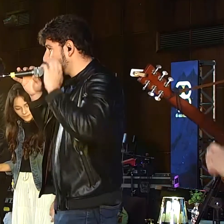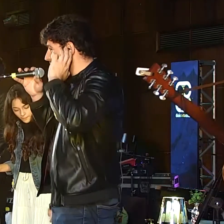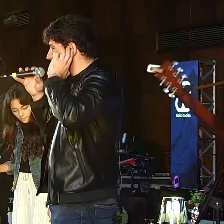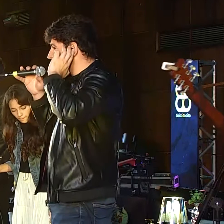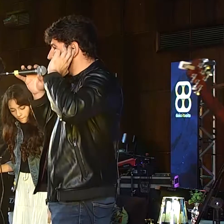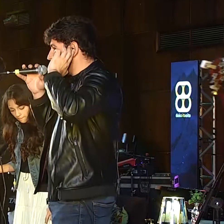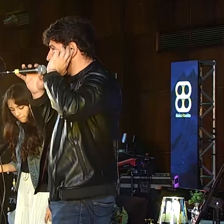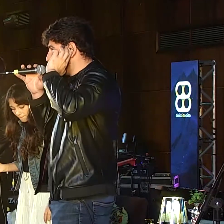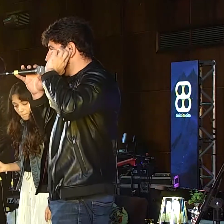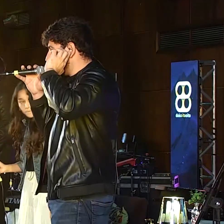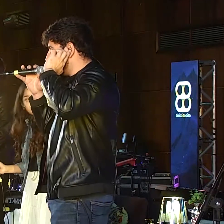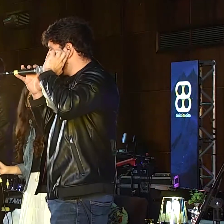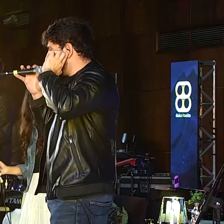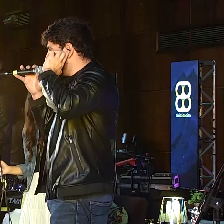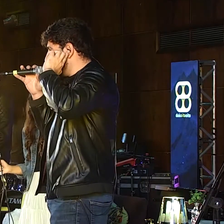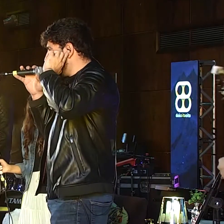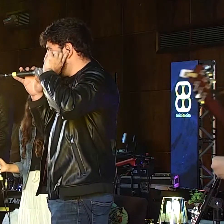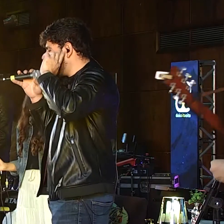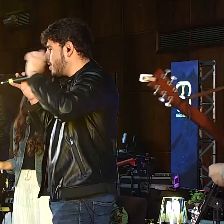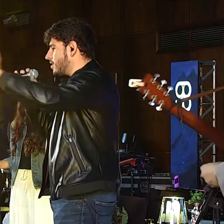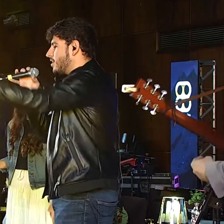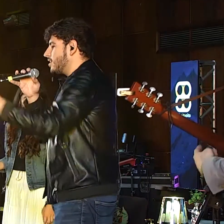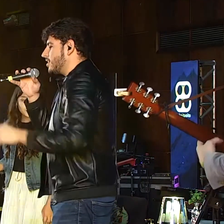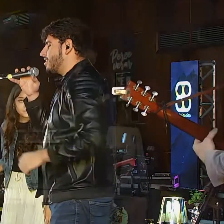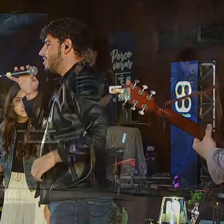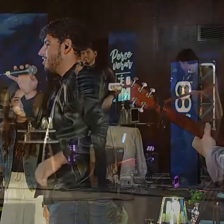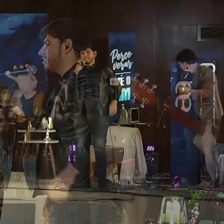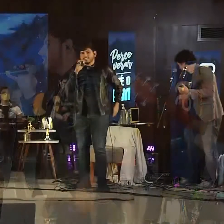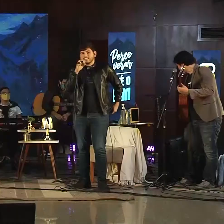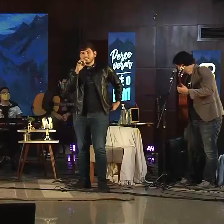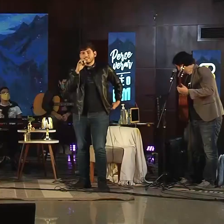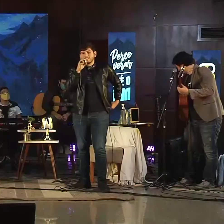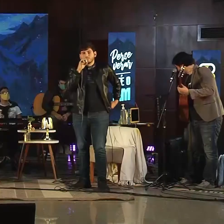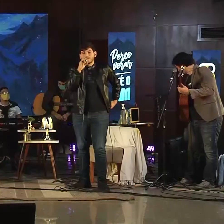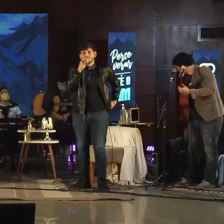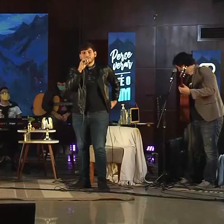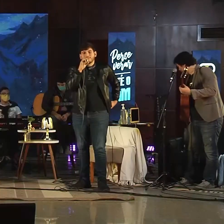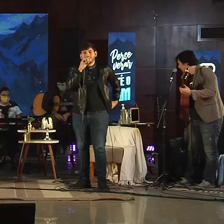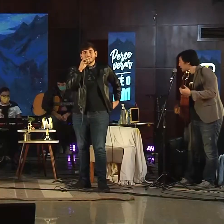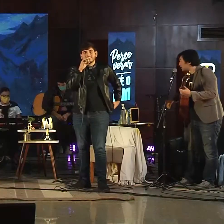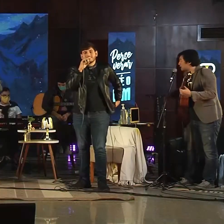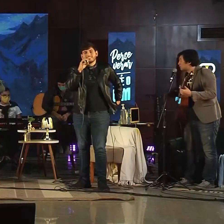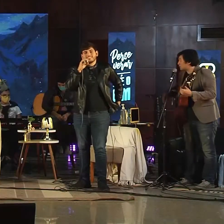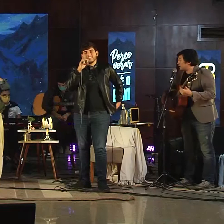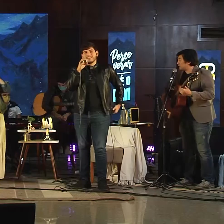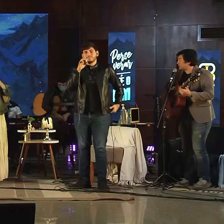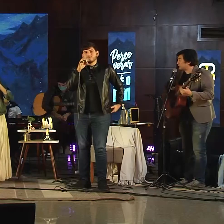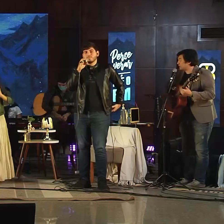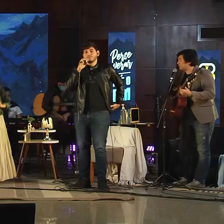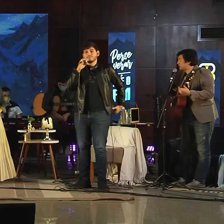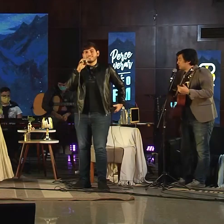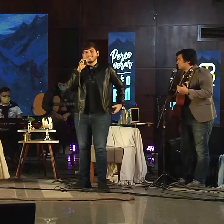Essa noite a nossa escolha seja o Senhor, né? E graças a Deus por mais uma conferência.